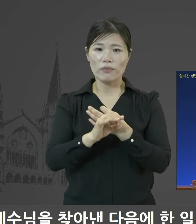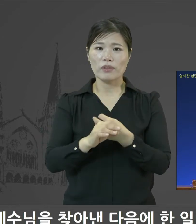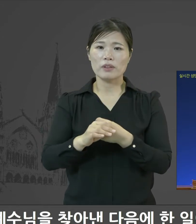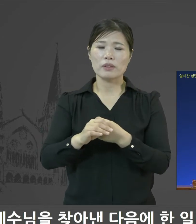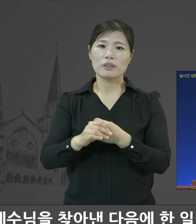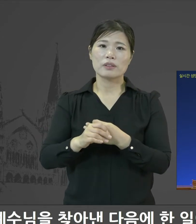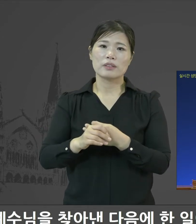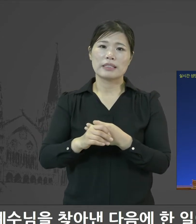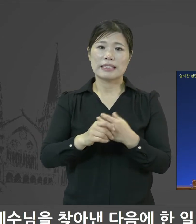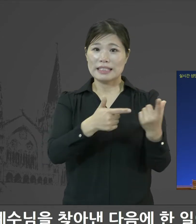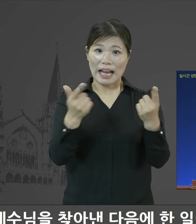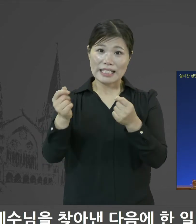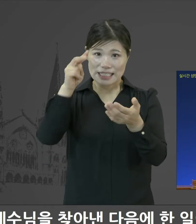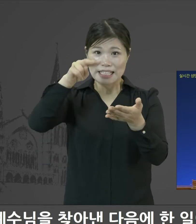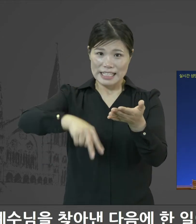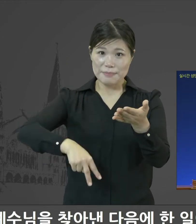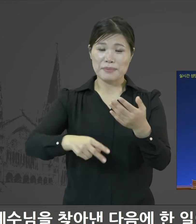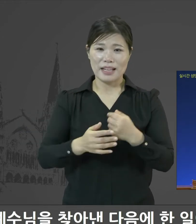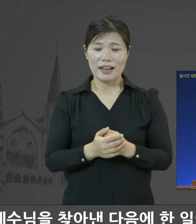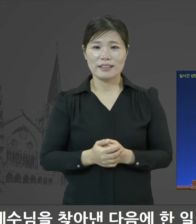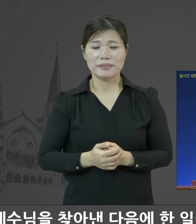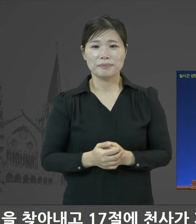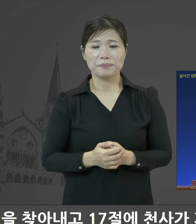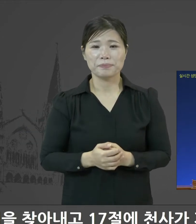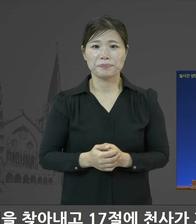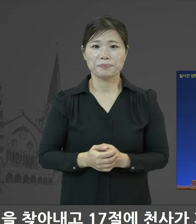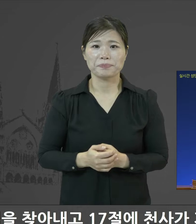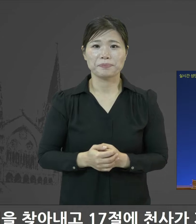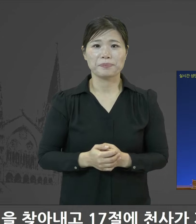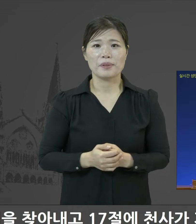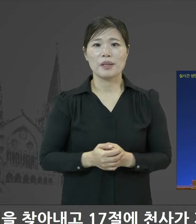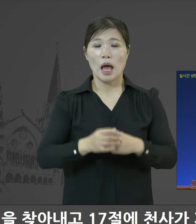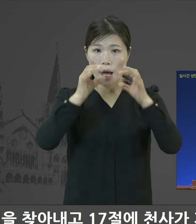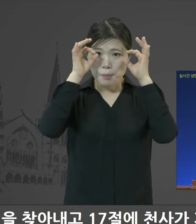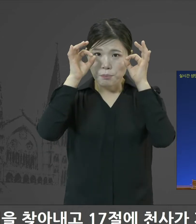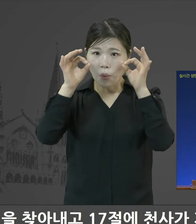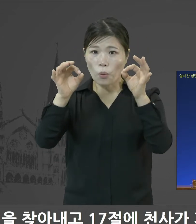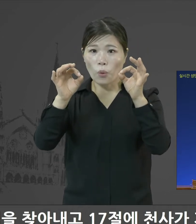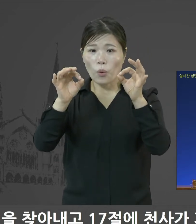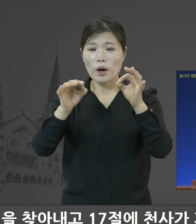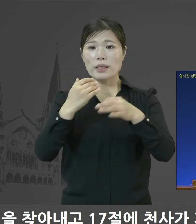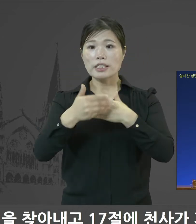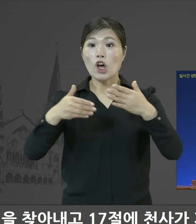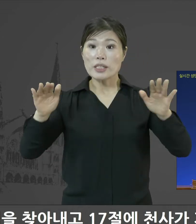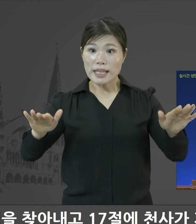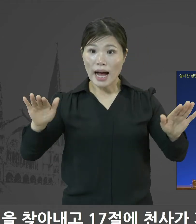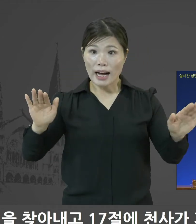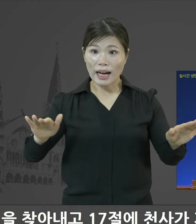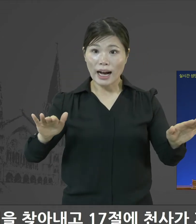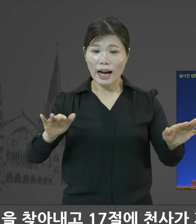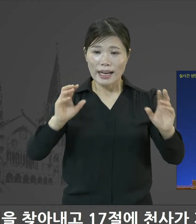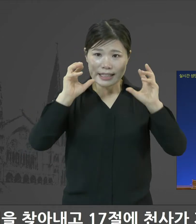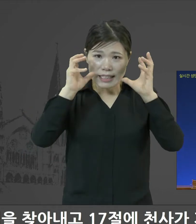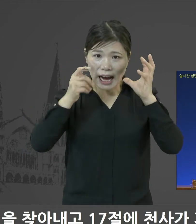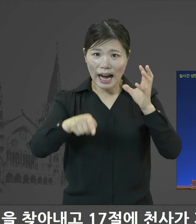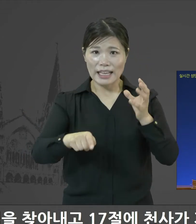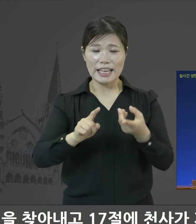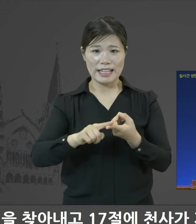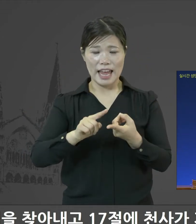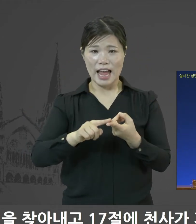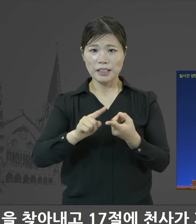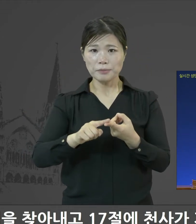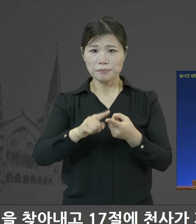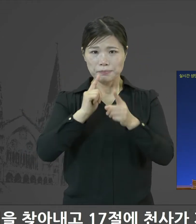겁니다. 17절도 읽고 가겠습니다. 준비되셨죠? 같이 읽습니다. 보고 천사가 자기들에게 이 아기에